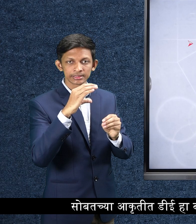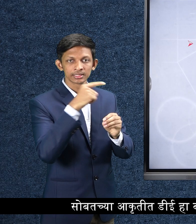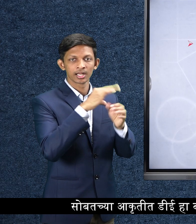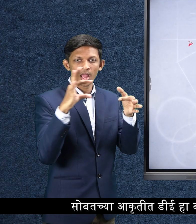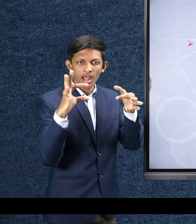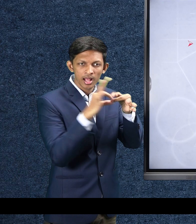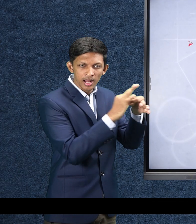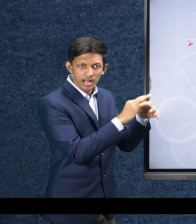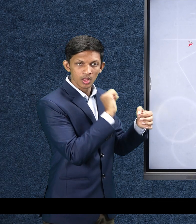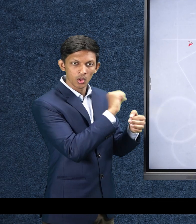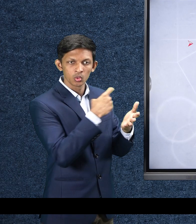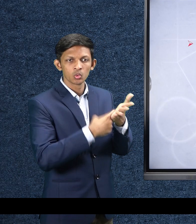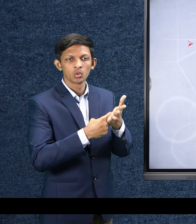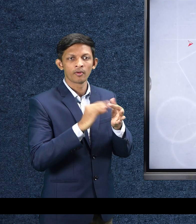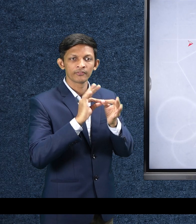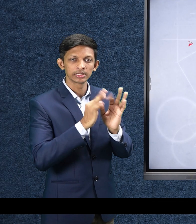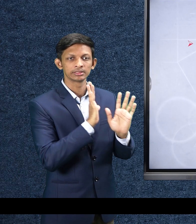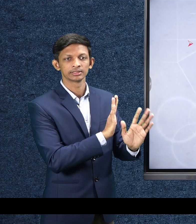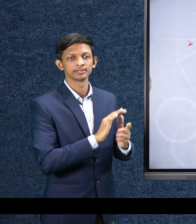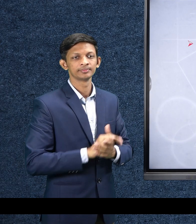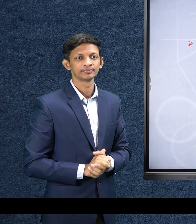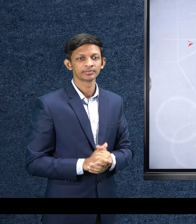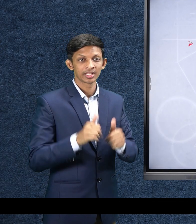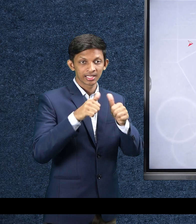प्रमेयानुसार AD/BD = AE/CE.